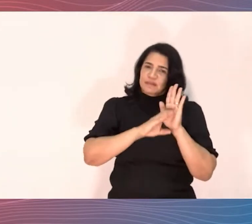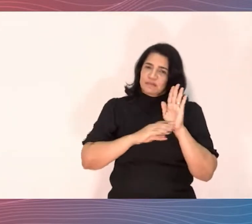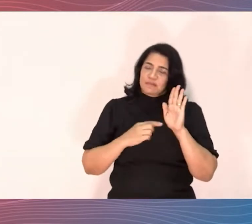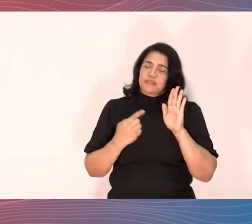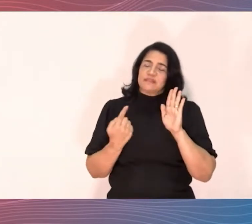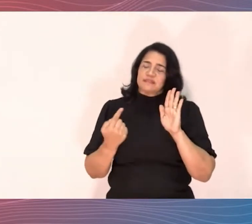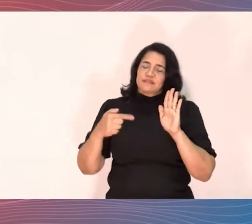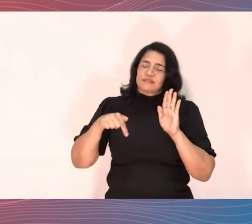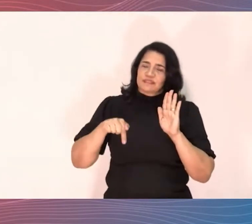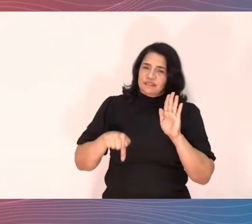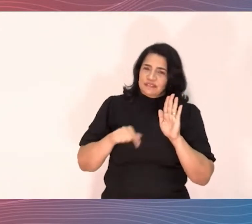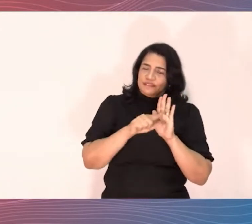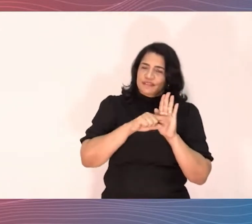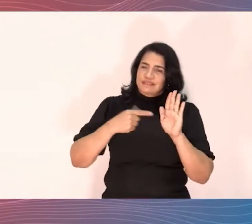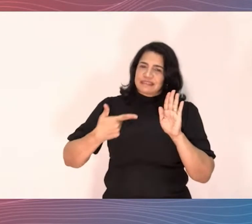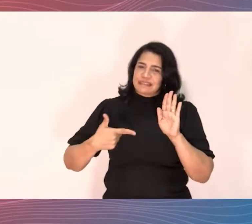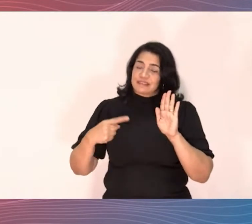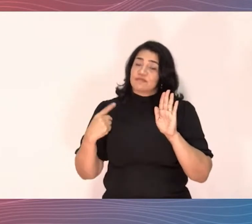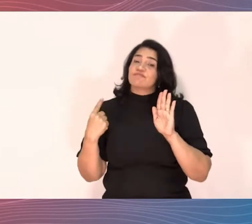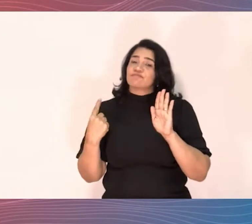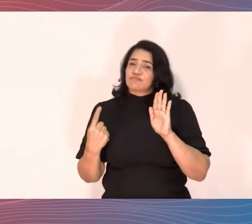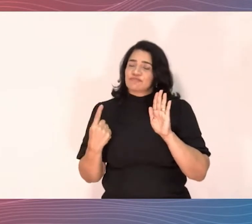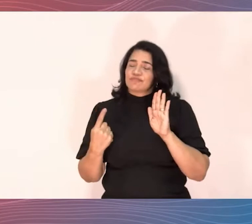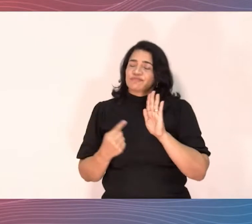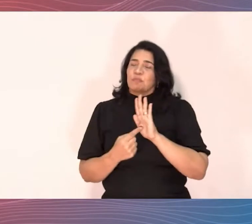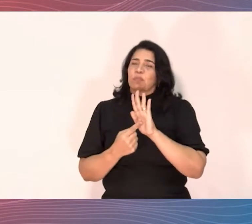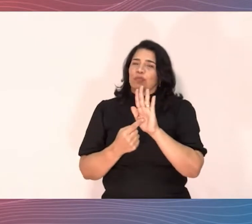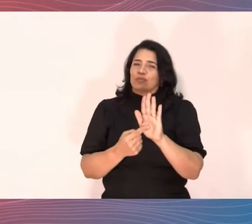Versículo 21, a fim de que